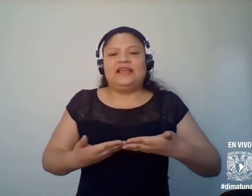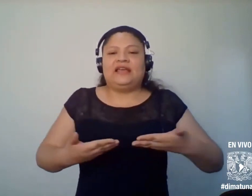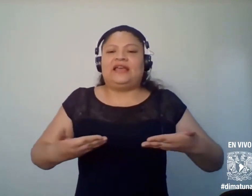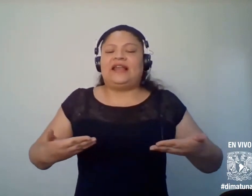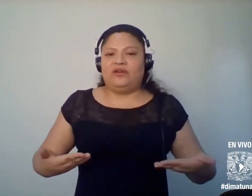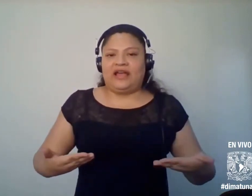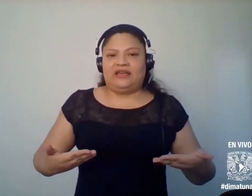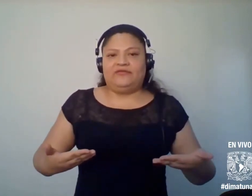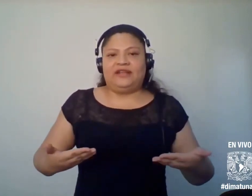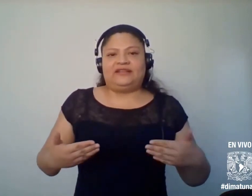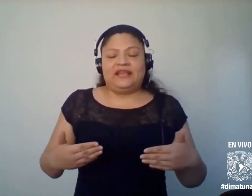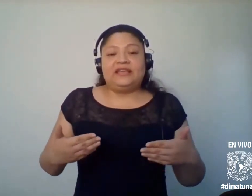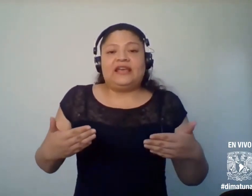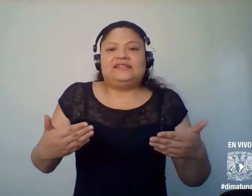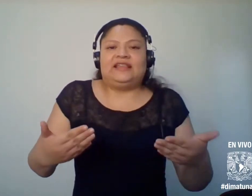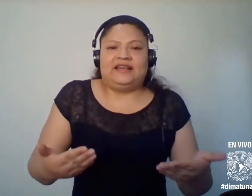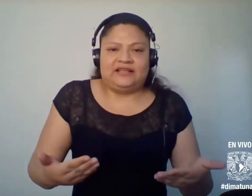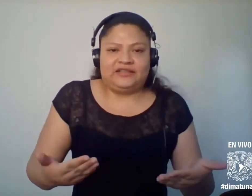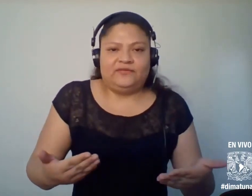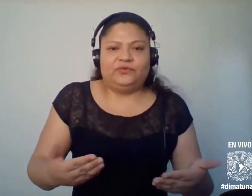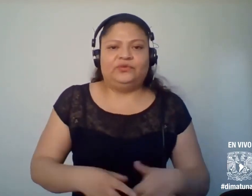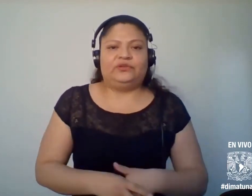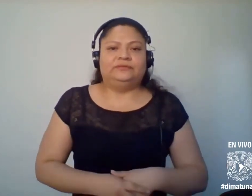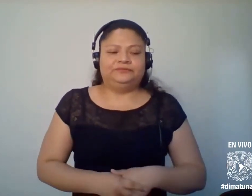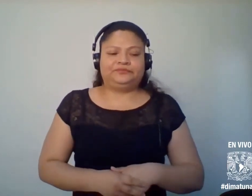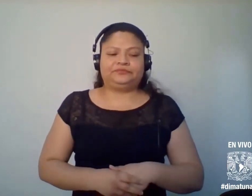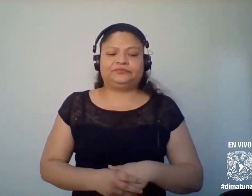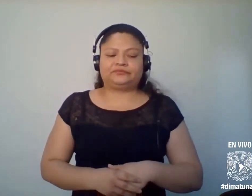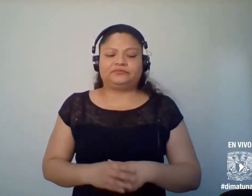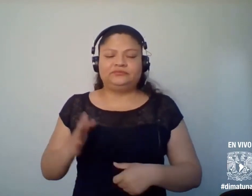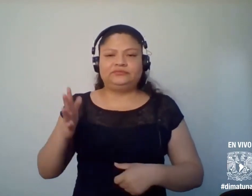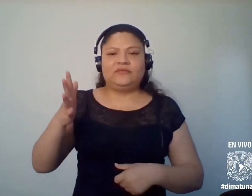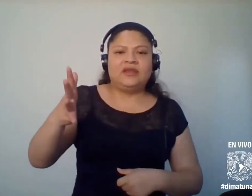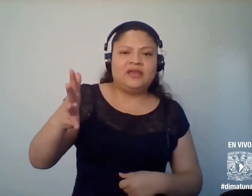atrás, el ahora enfrente y hacia adelante el futuro.